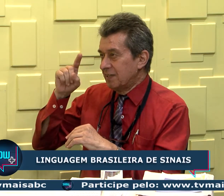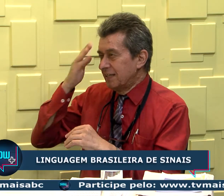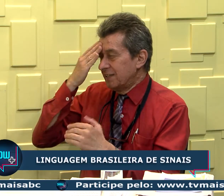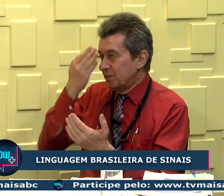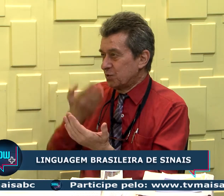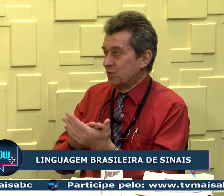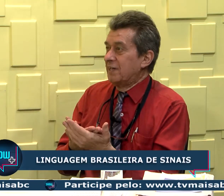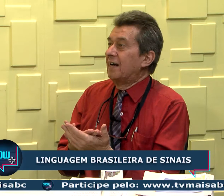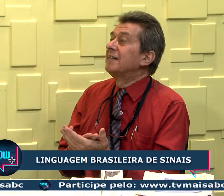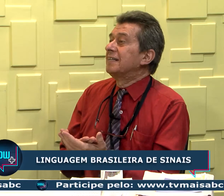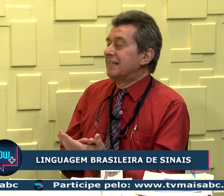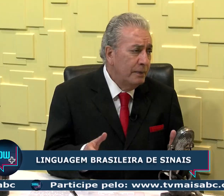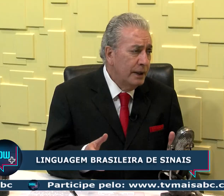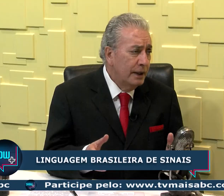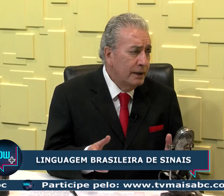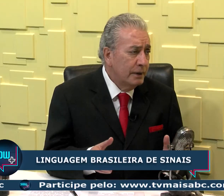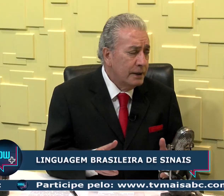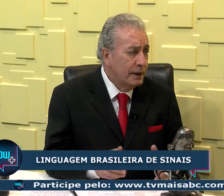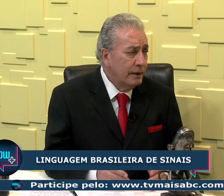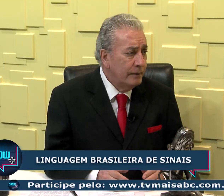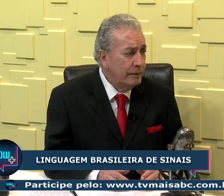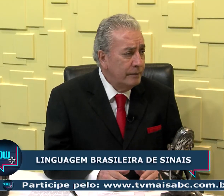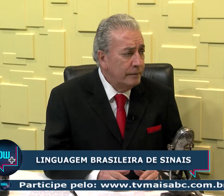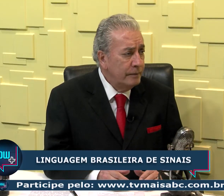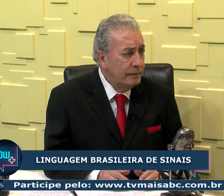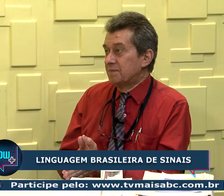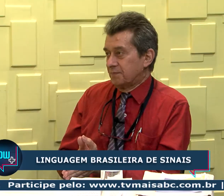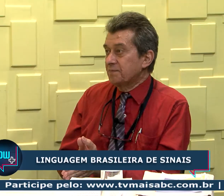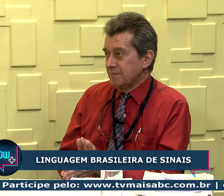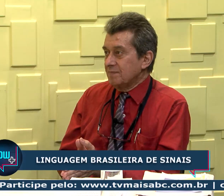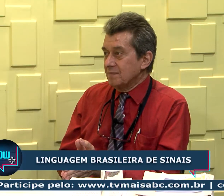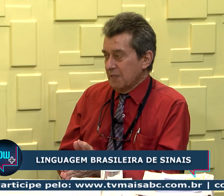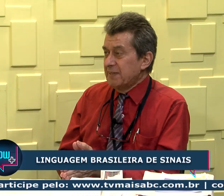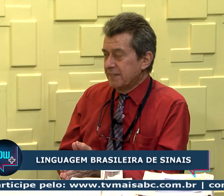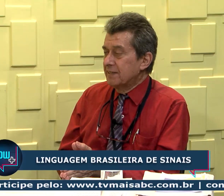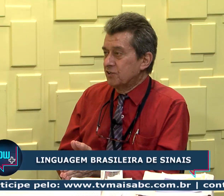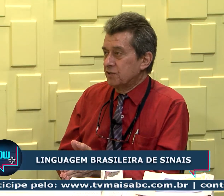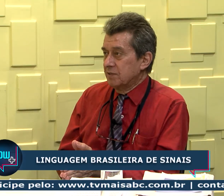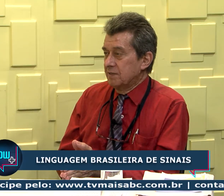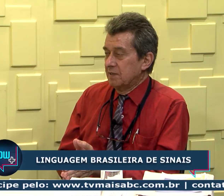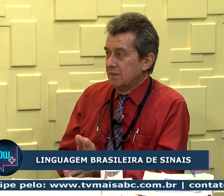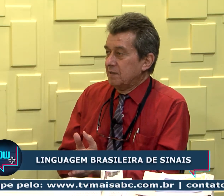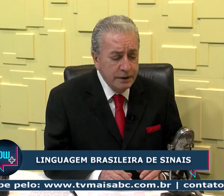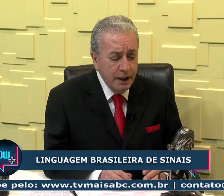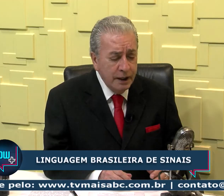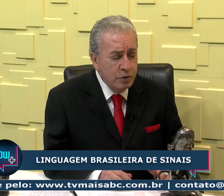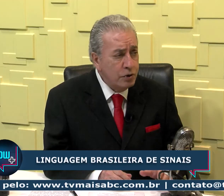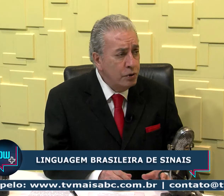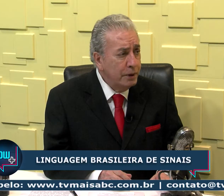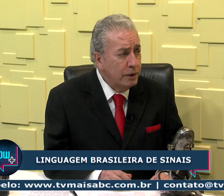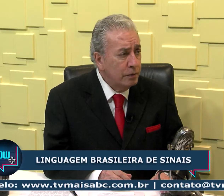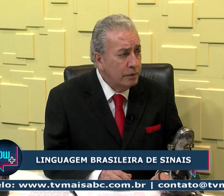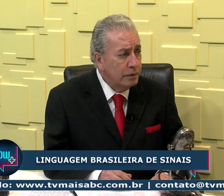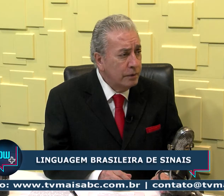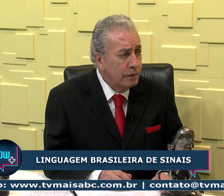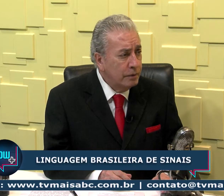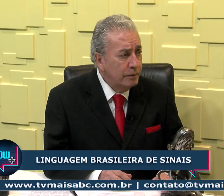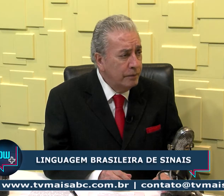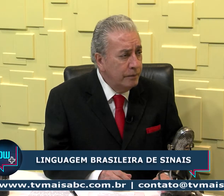vocabulário é enorme também está muito muito interessante interessante aí o seu sobrinho hoje